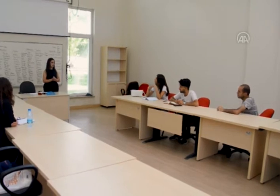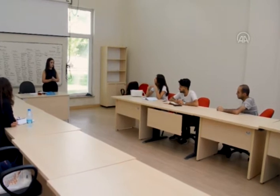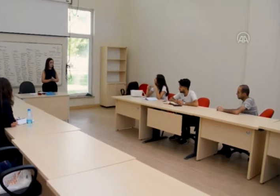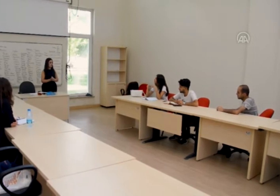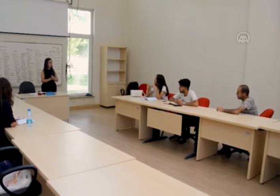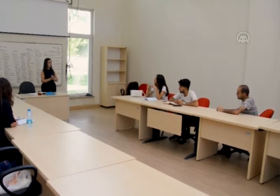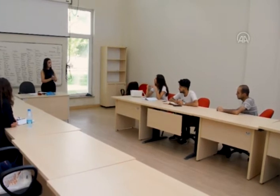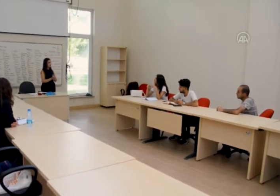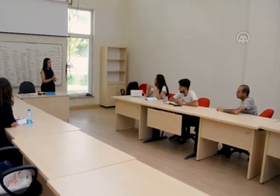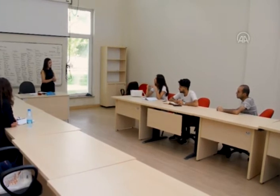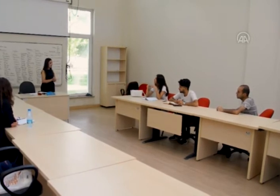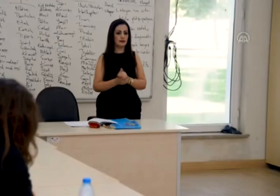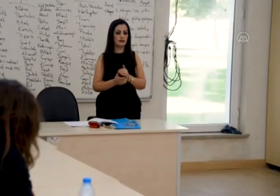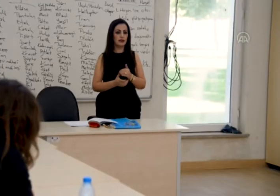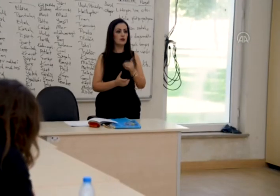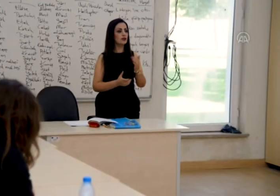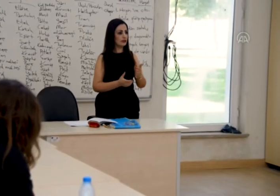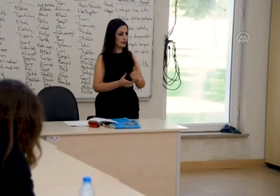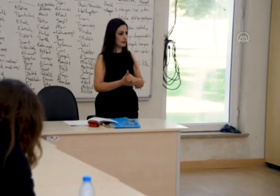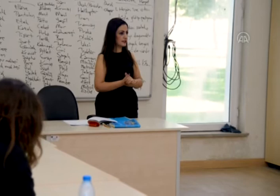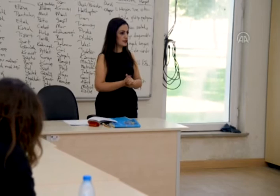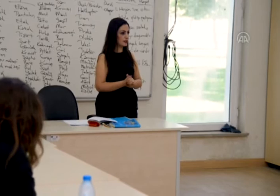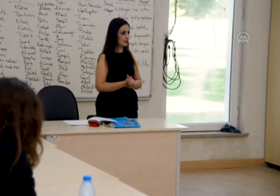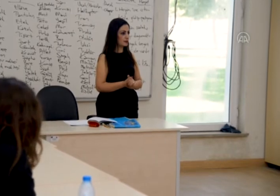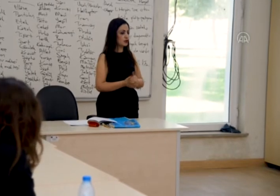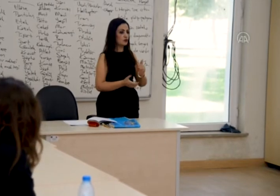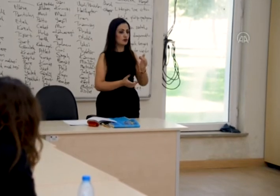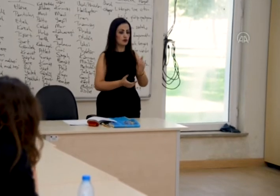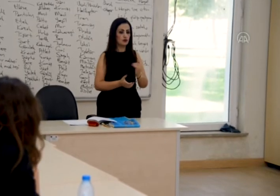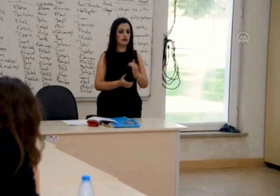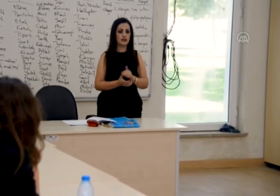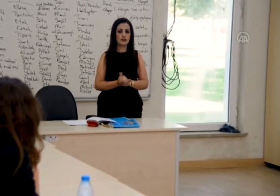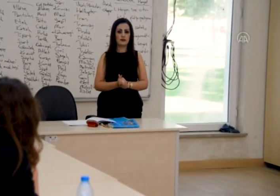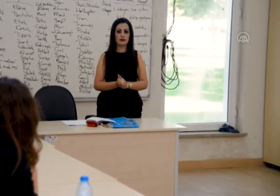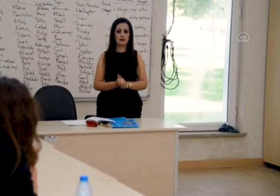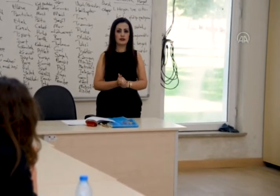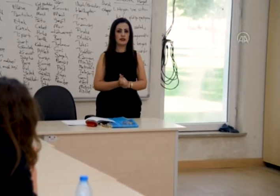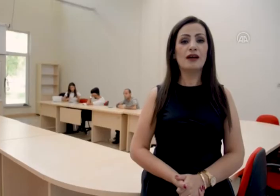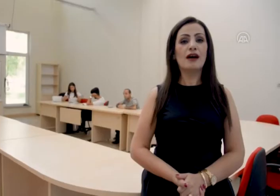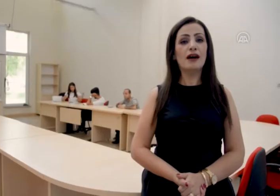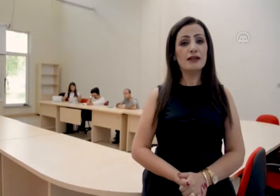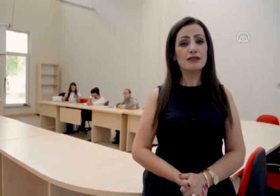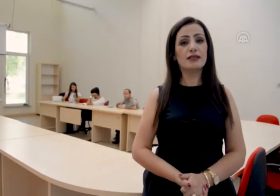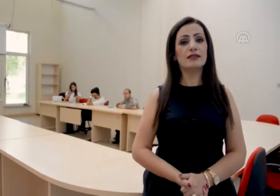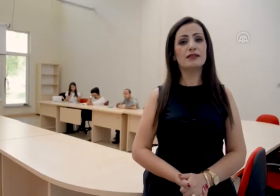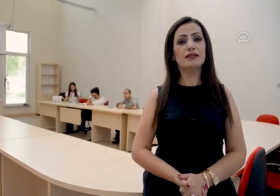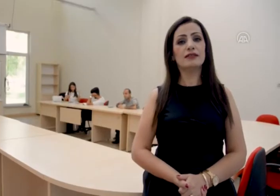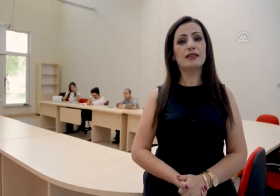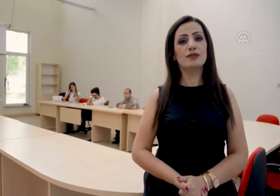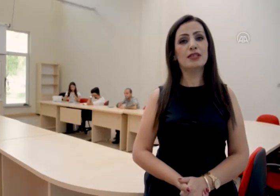engellilerle iletişim kurmak isteyenler de katılıyor. Kursta 8 yılda 1500 kişi işaret dili öğrendi. Her işaret dili eğitimine